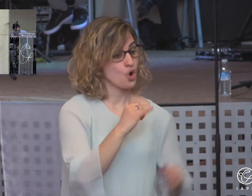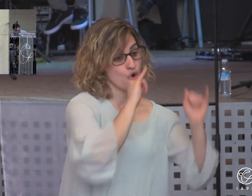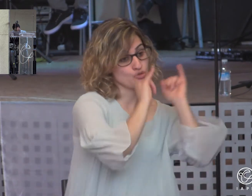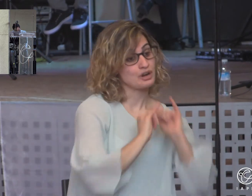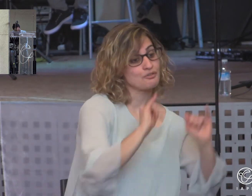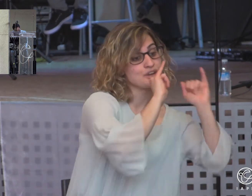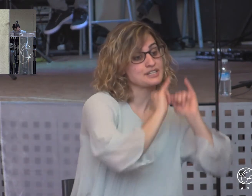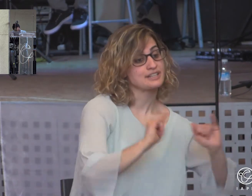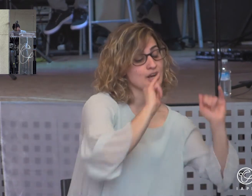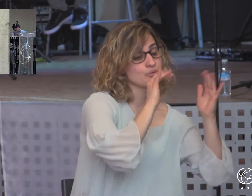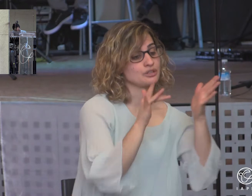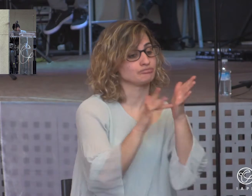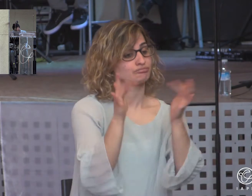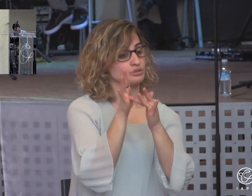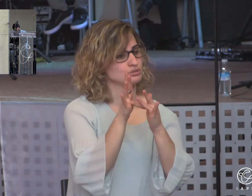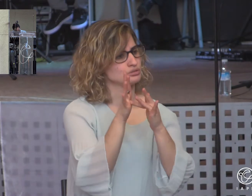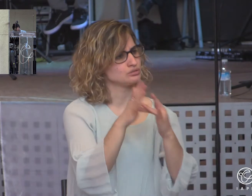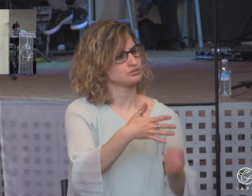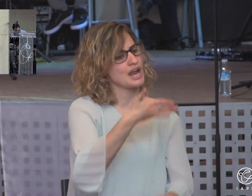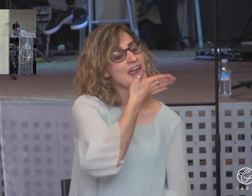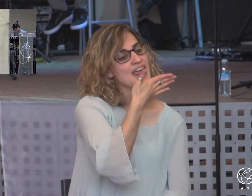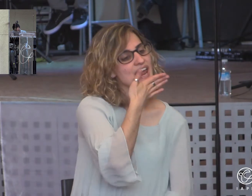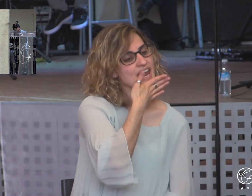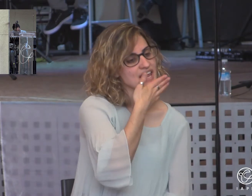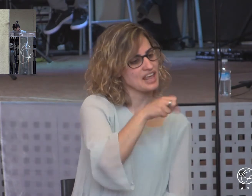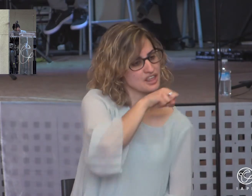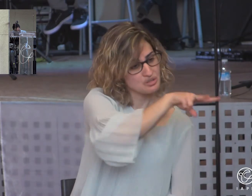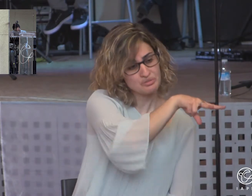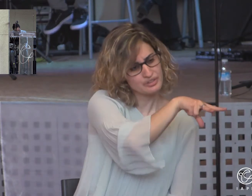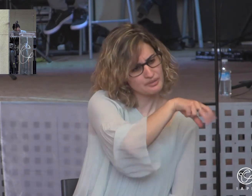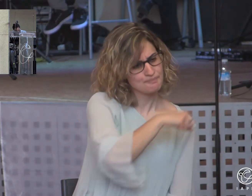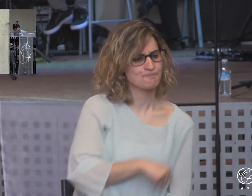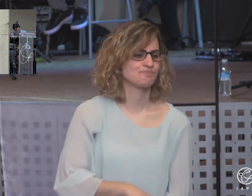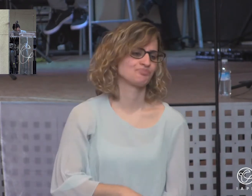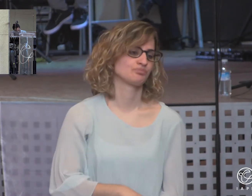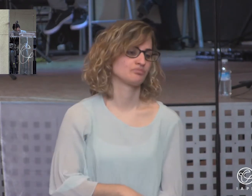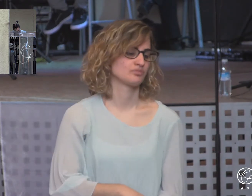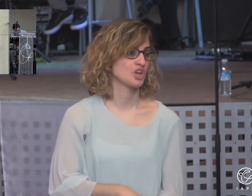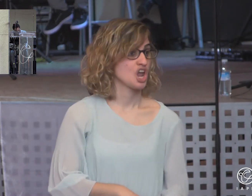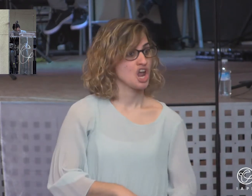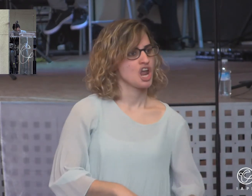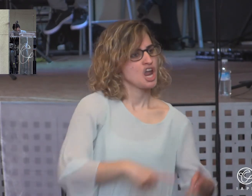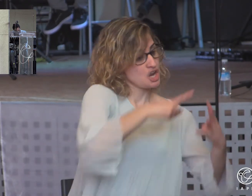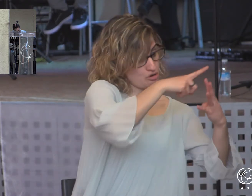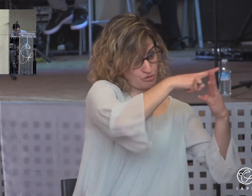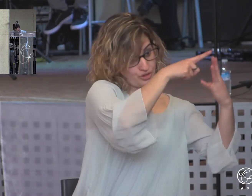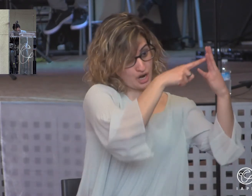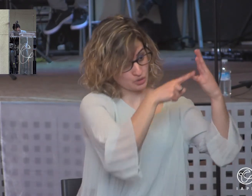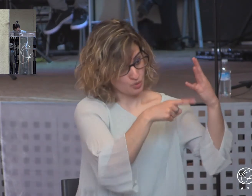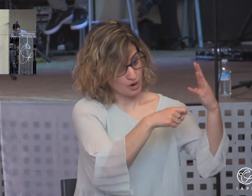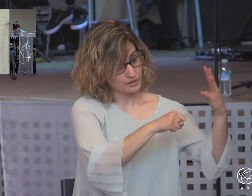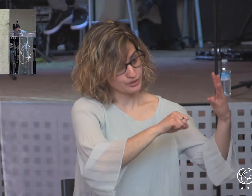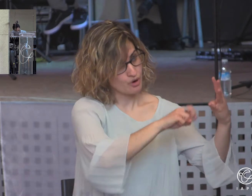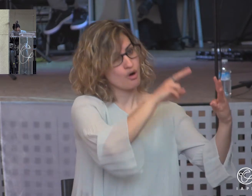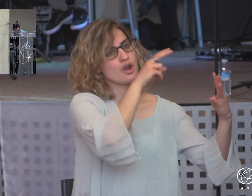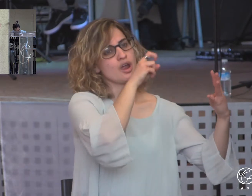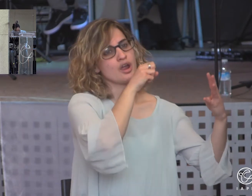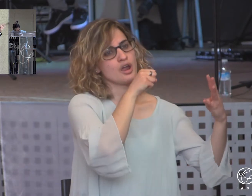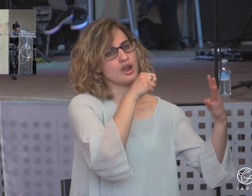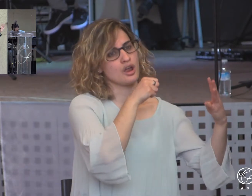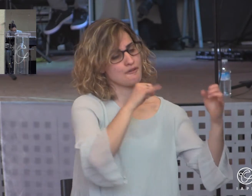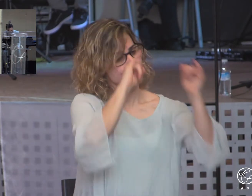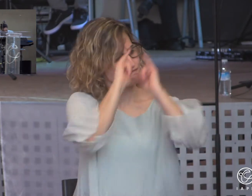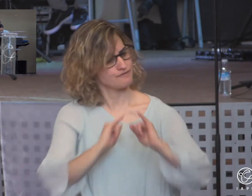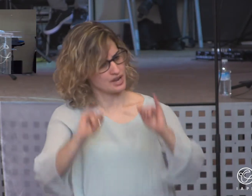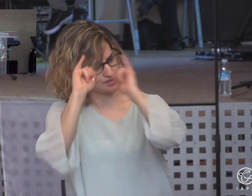era simplemente pues un chaval, y otras 4 que voy a explicar ahora. No pretendo hacer